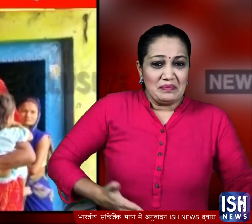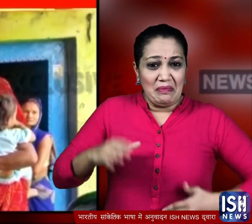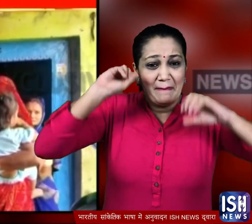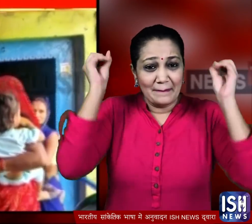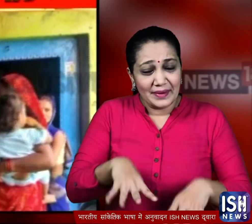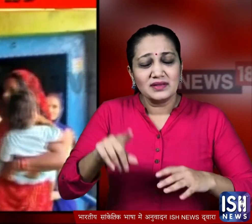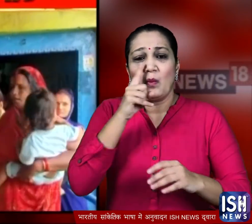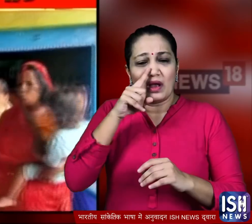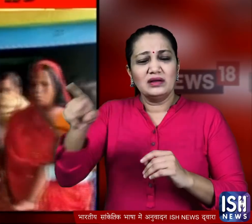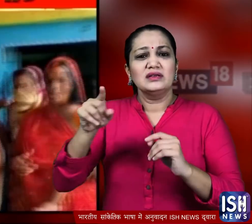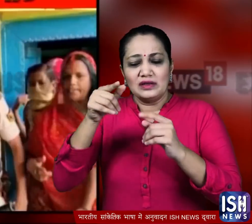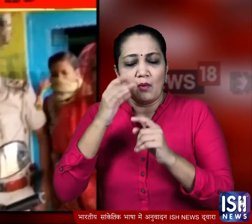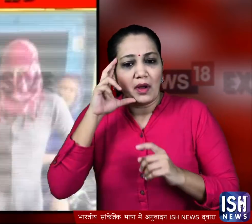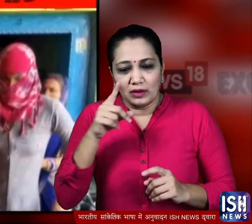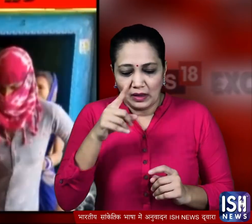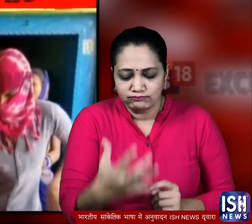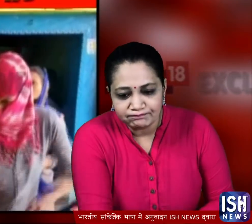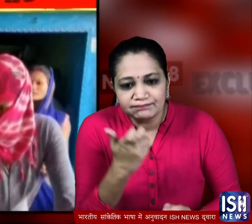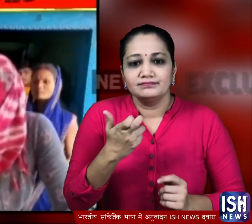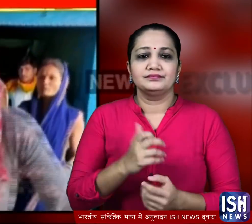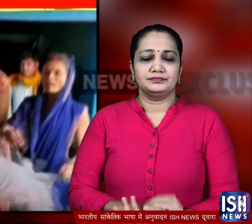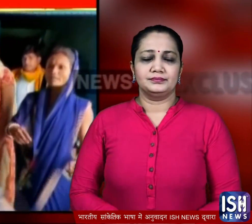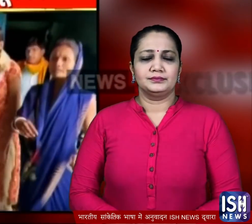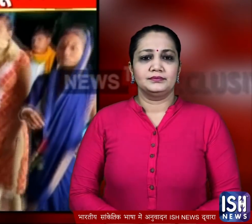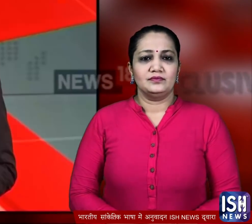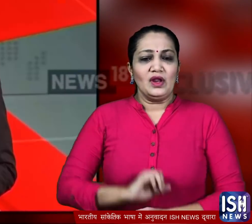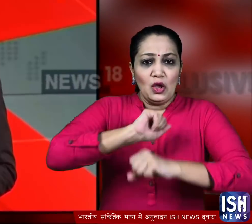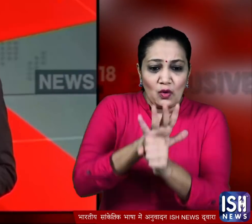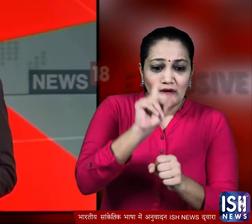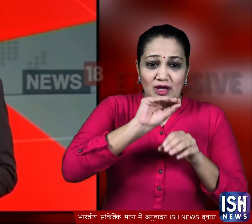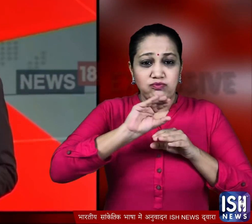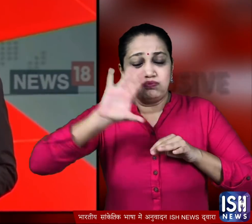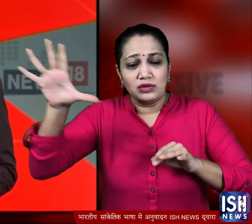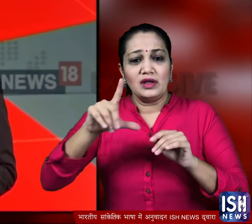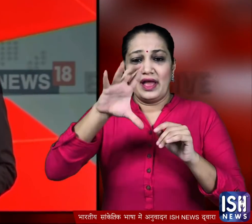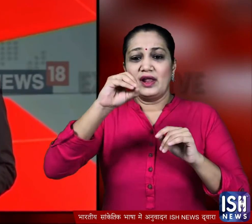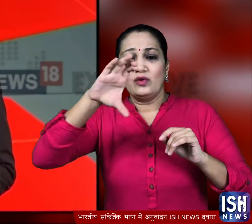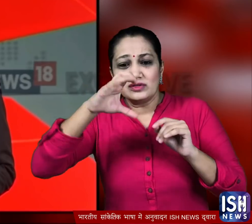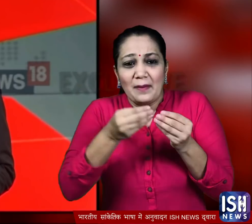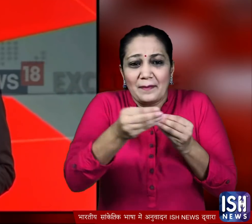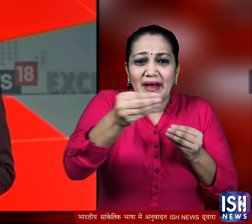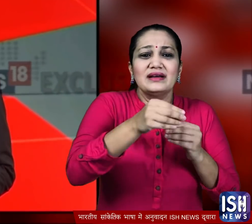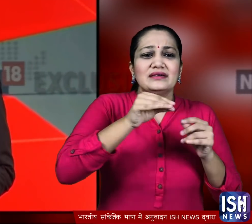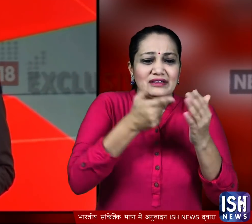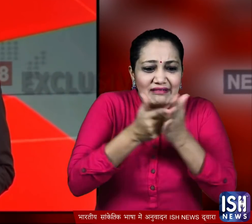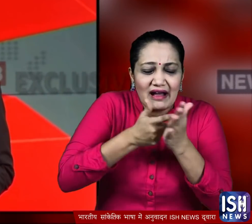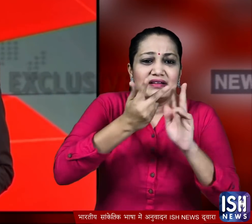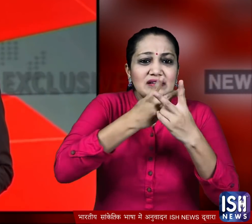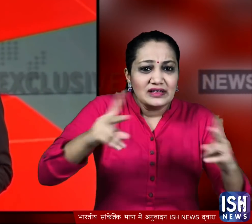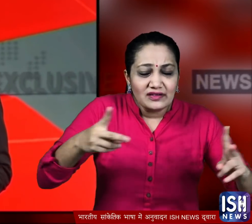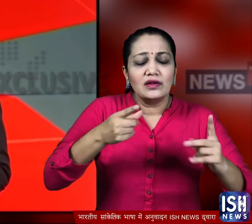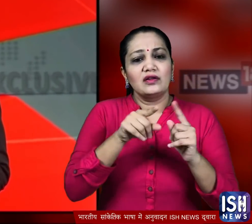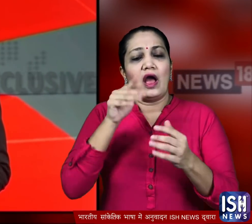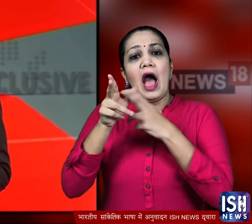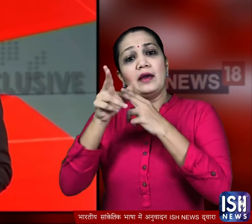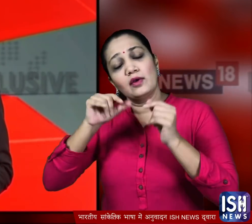पुलिस वाले की इस करतूत के बाद एक महिला ने सड़क पर गिरे उस मोबाइल को उठाया। कोरोना की दूसरी लहर से एलओसी के पास बसे गांवों को बचाने